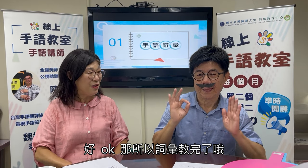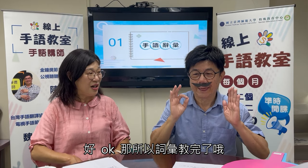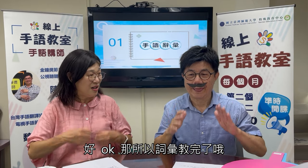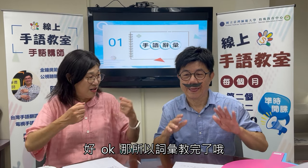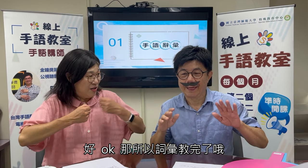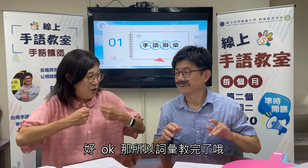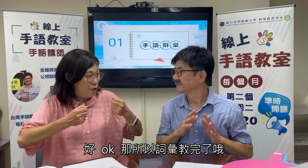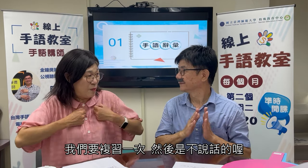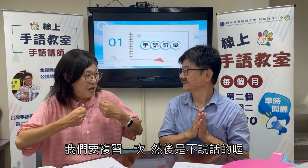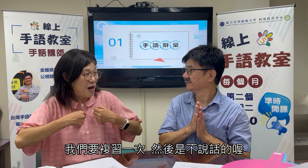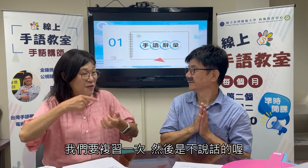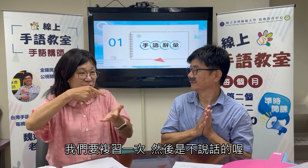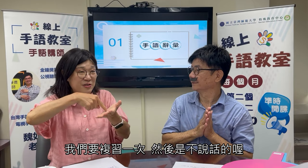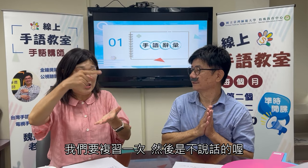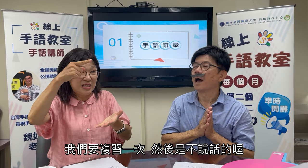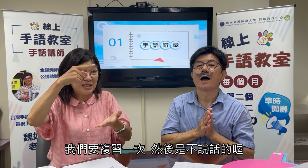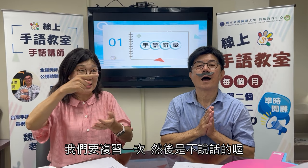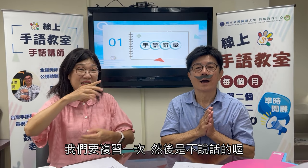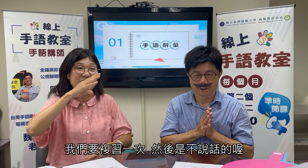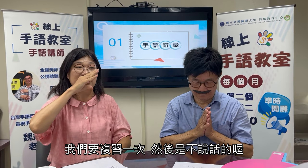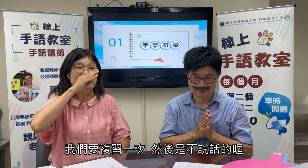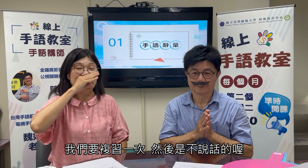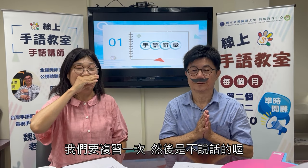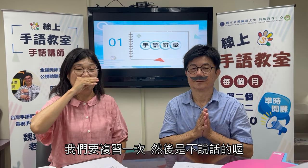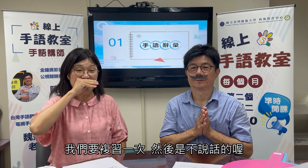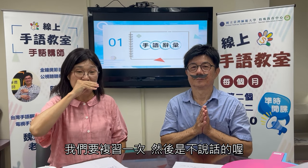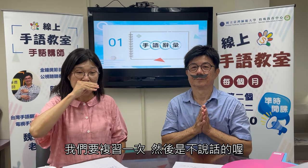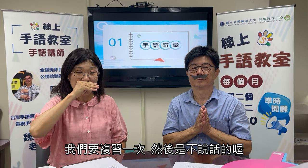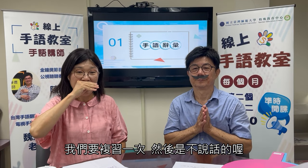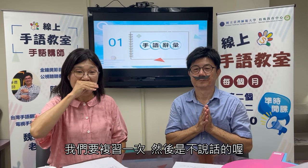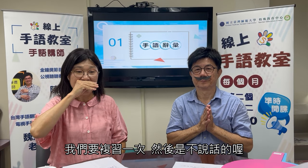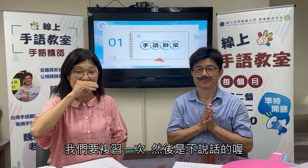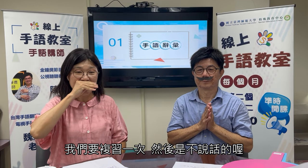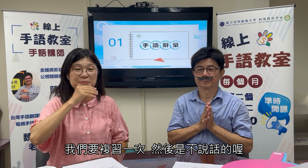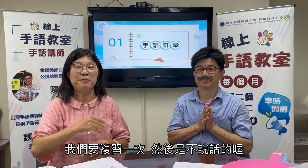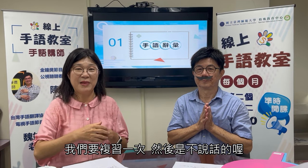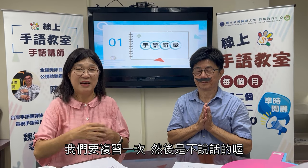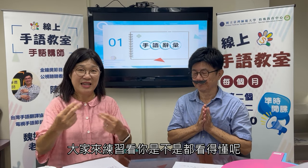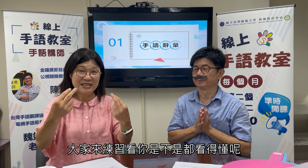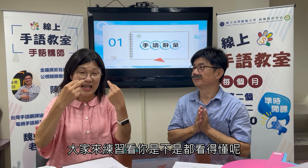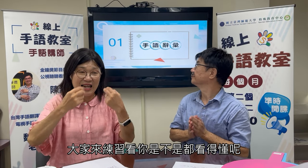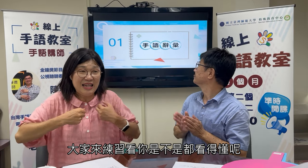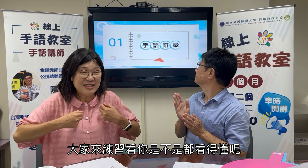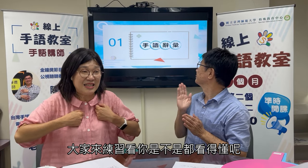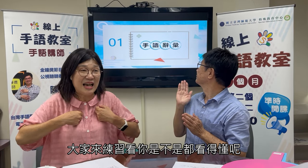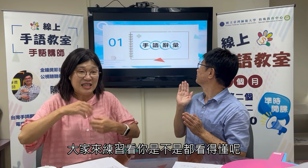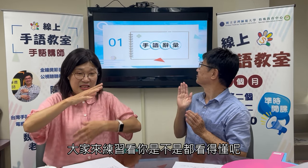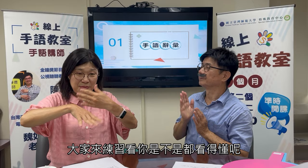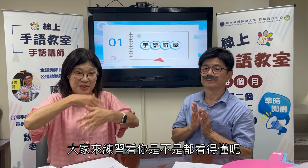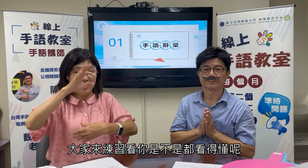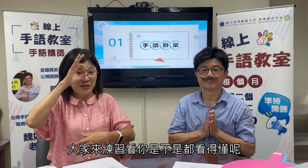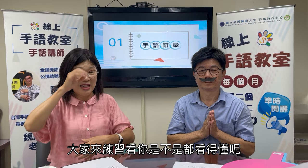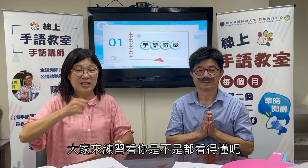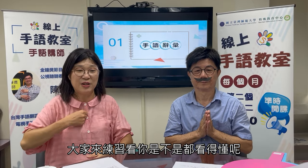了。我们要复习一次，然后是不说话的哦。好，大家来练习看，你是不是都看得懂